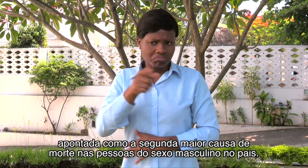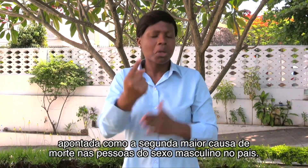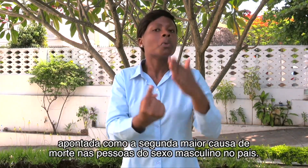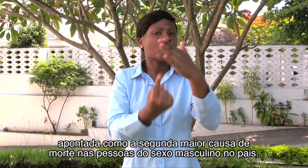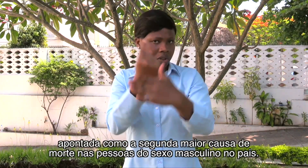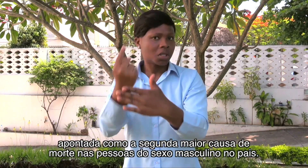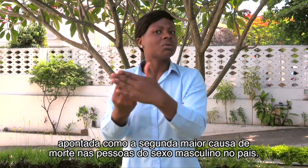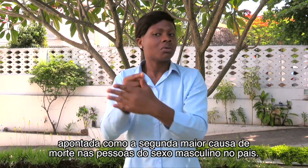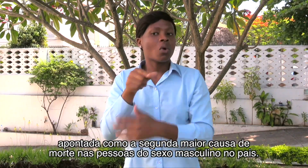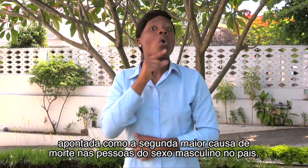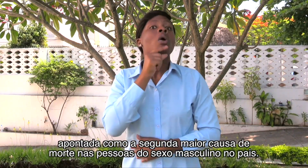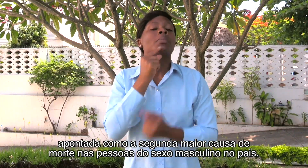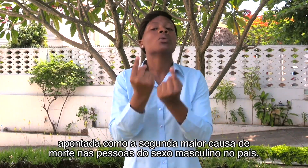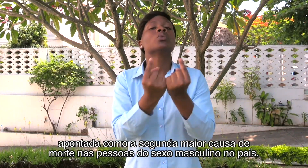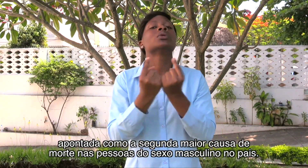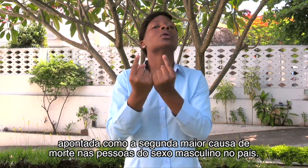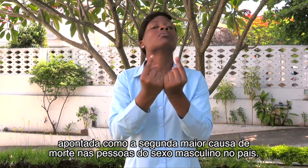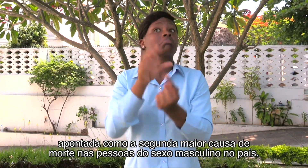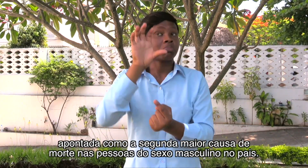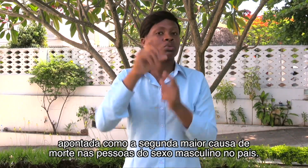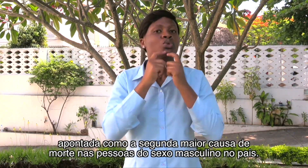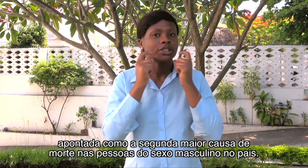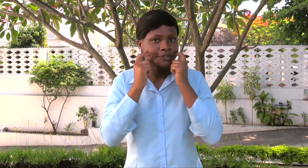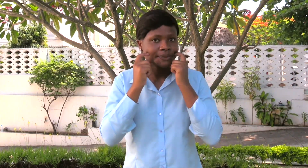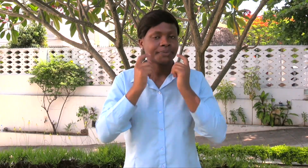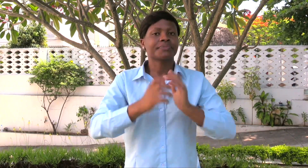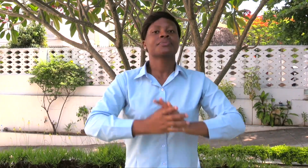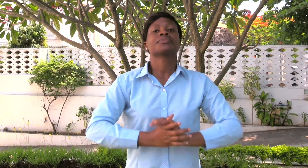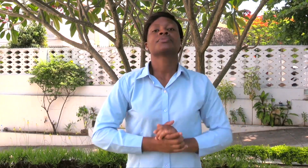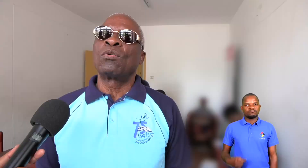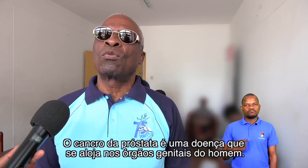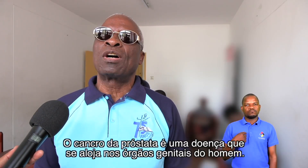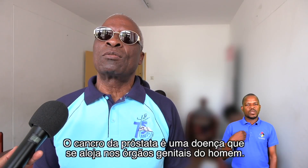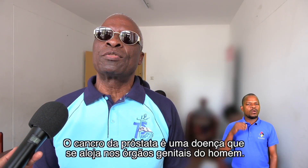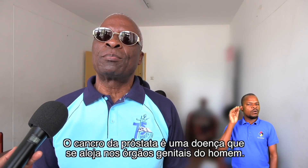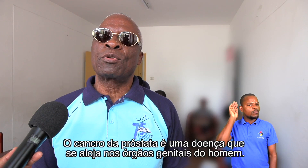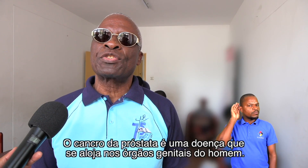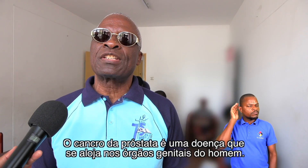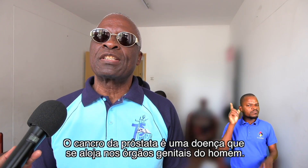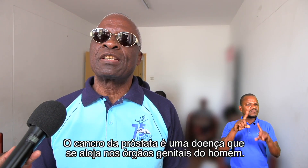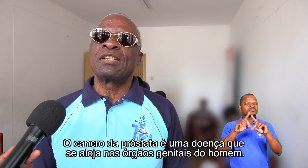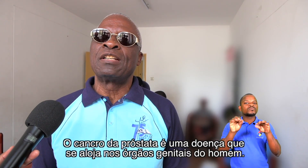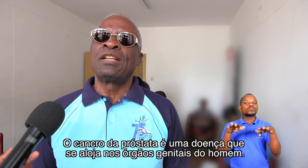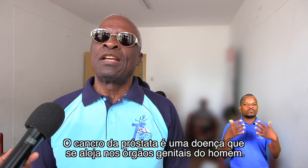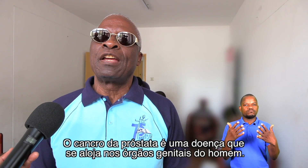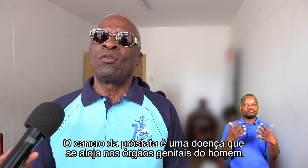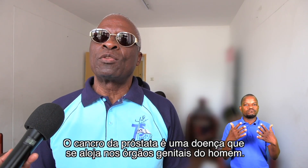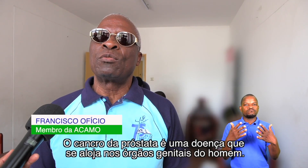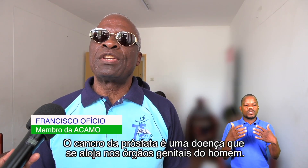de morte nas pessoas do sexo masculino no país. O cancro de próstata é uma